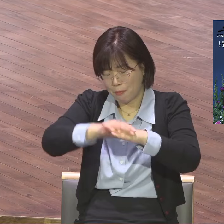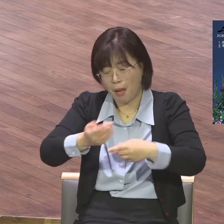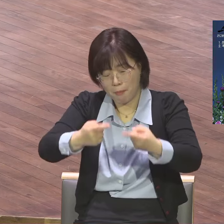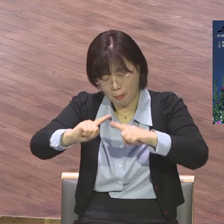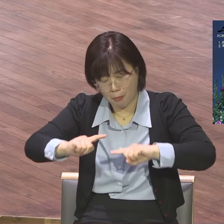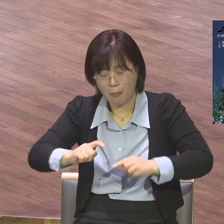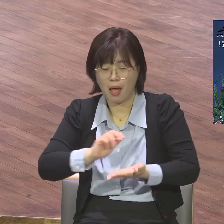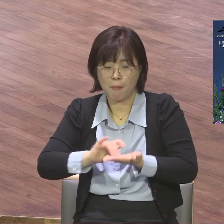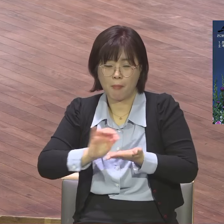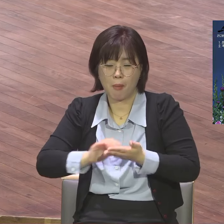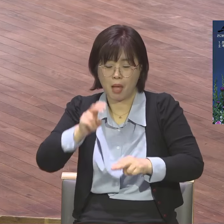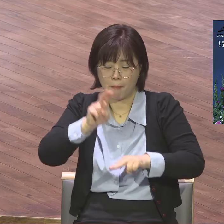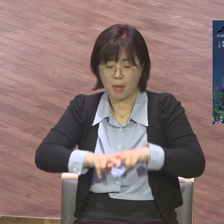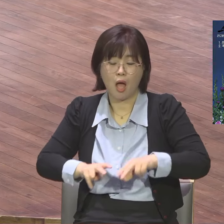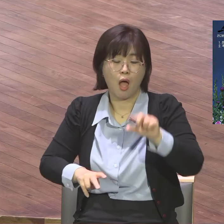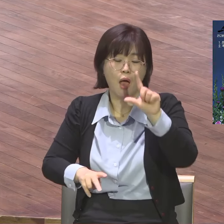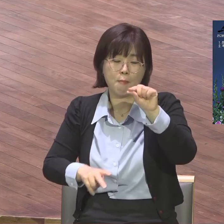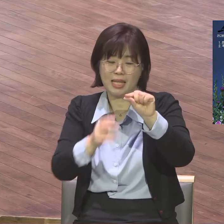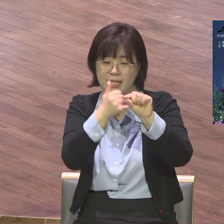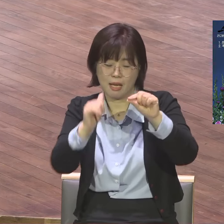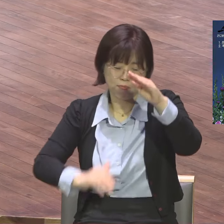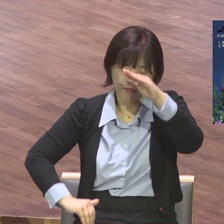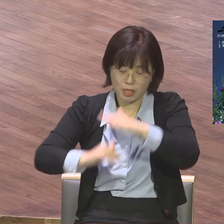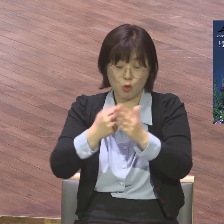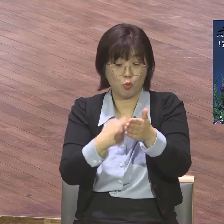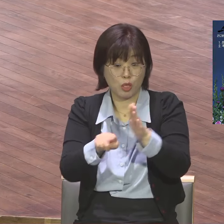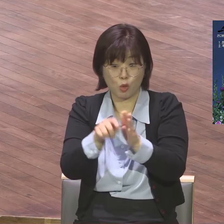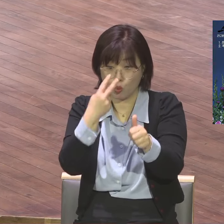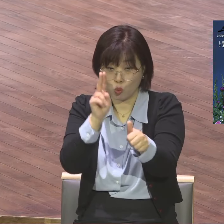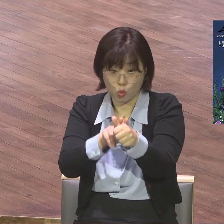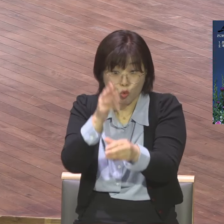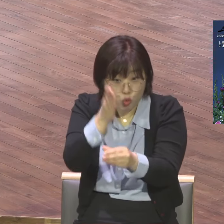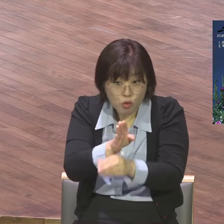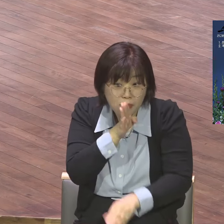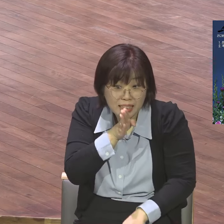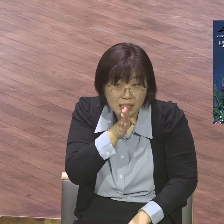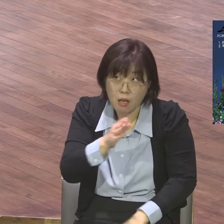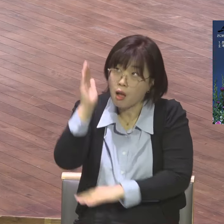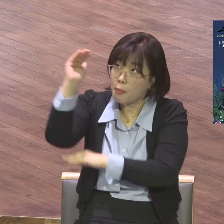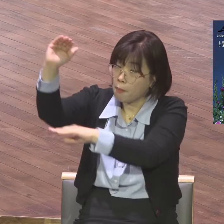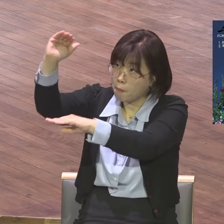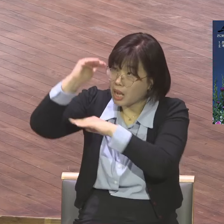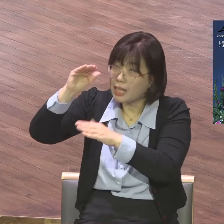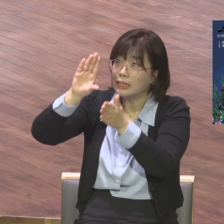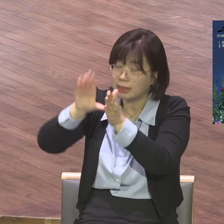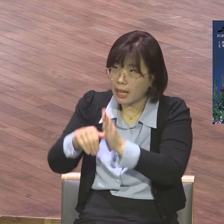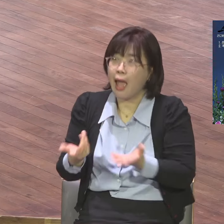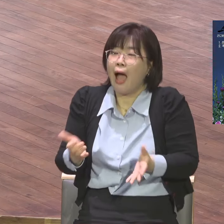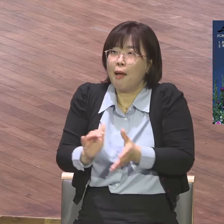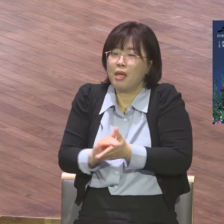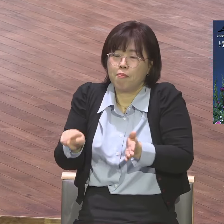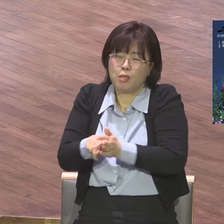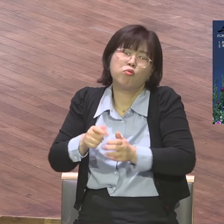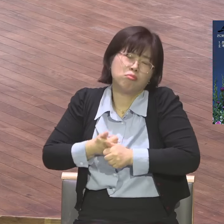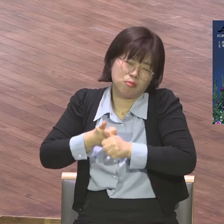본 사람은요 해 아래서의 삶에 마음 뺏기지 않습니다. 무슨 좌고